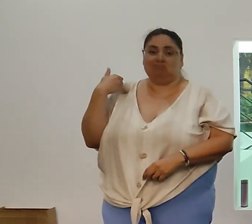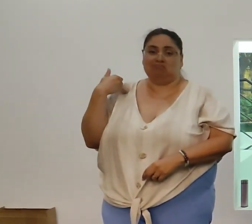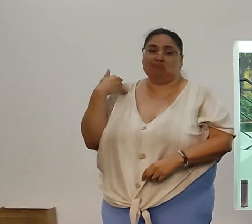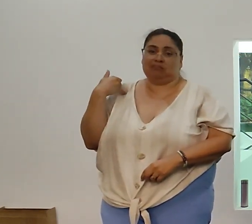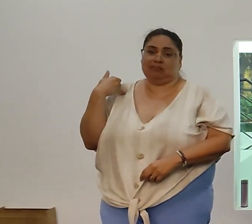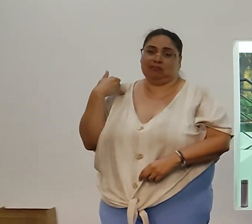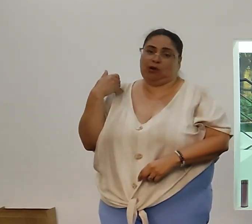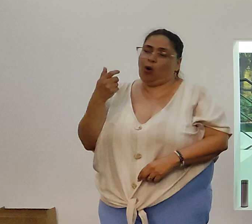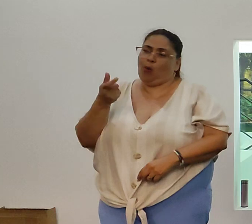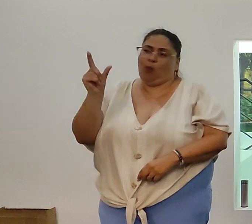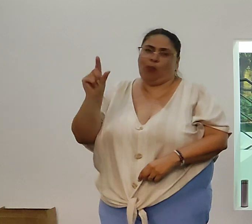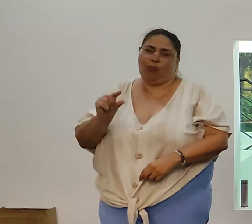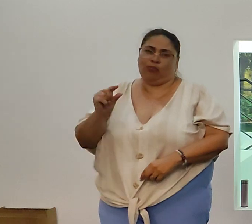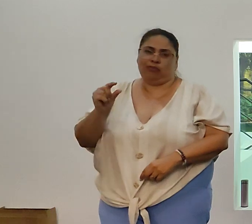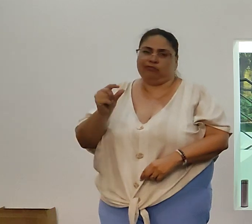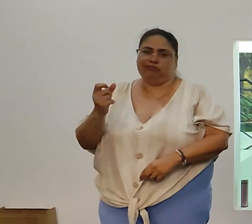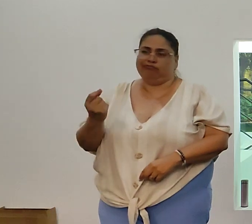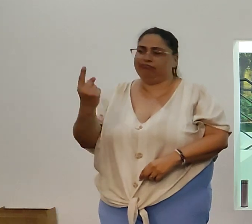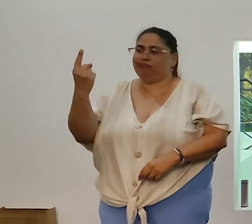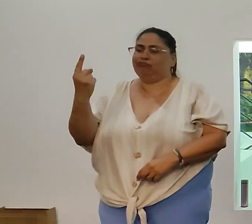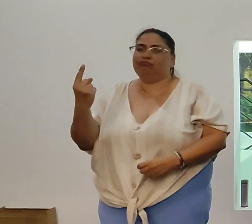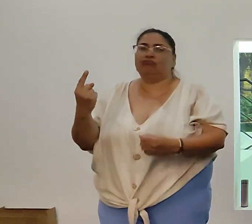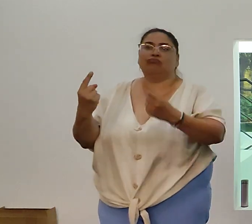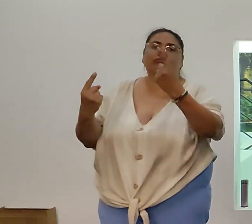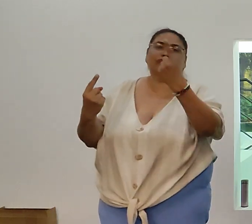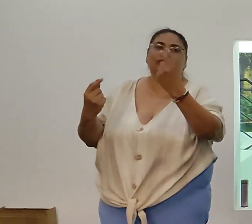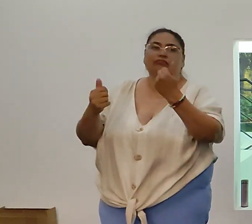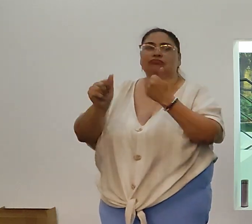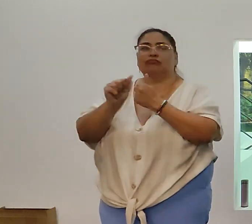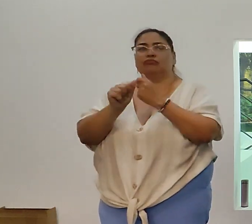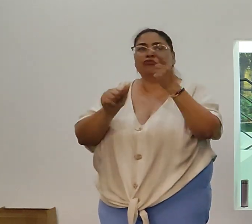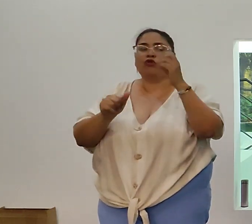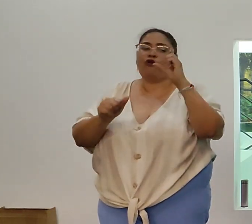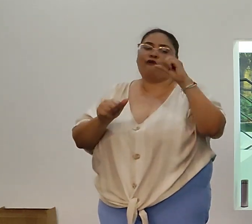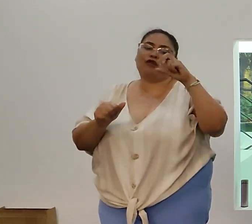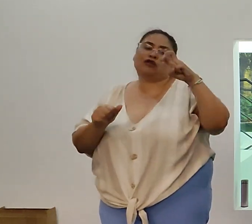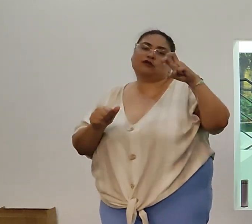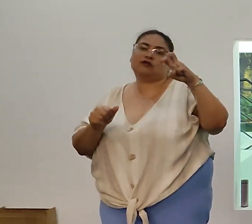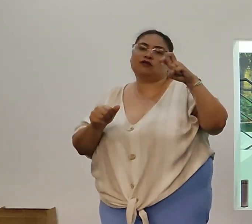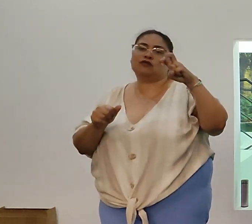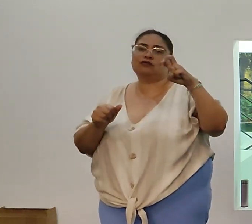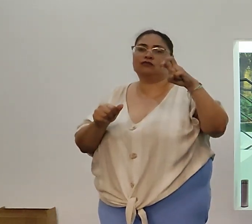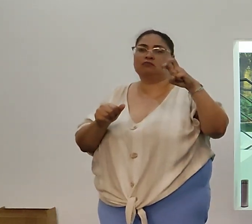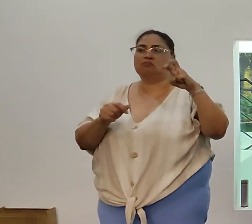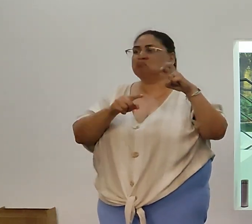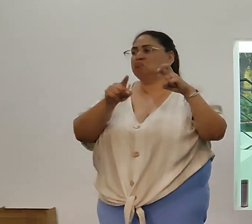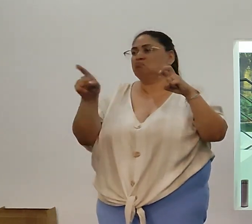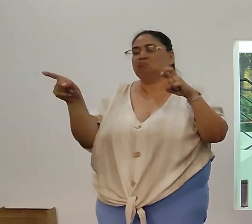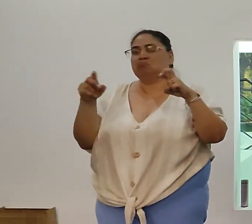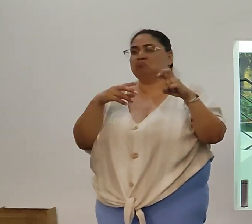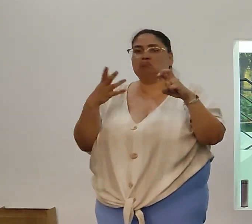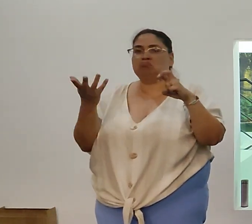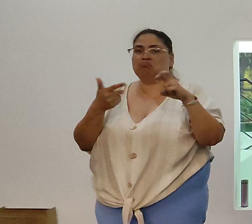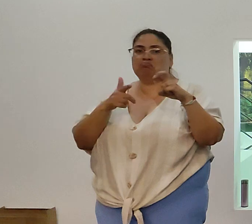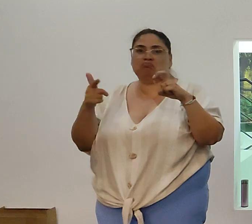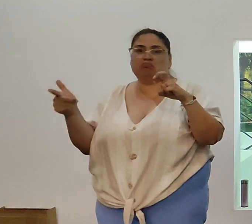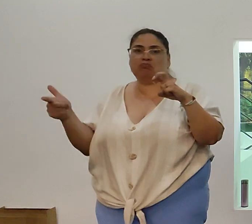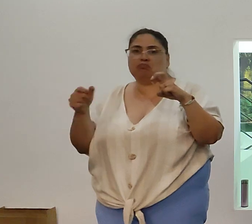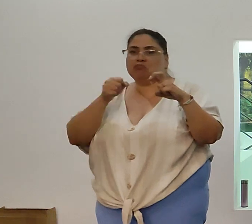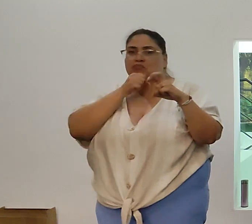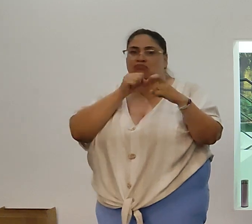Exceção, não é? Conheço o irmão José aqui próximo que tem 95. Aqui próximo eu não conheço ninguém mais velho que ele.